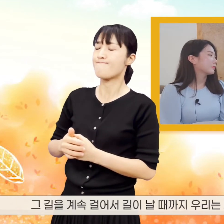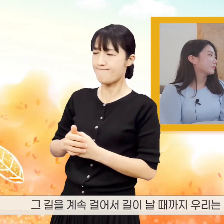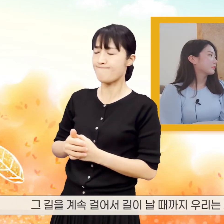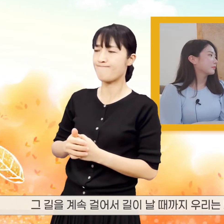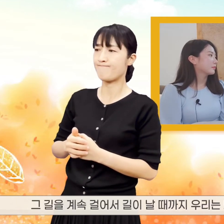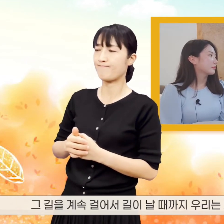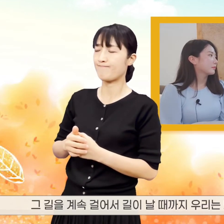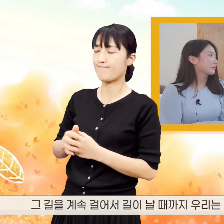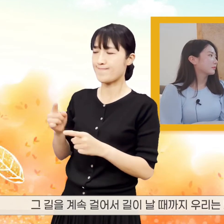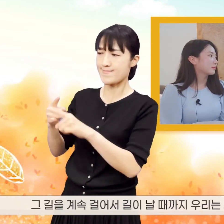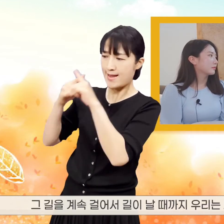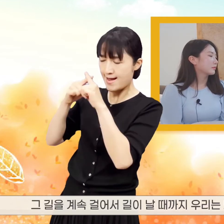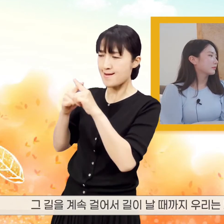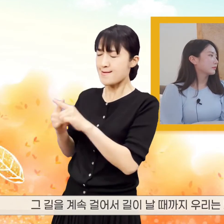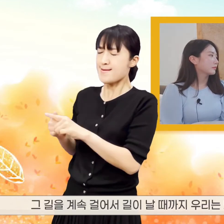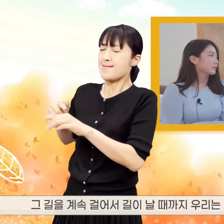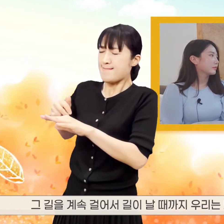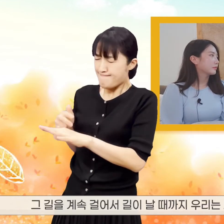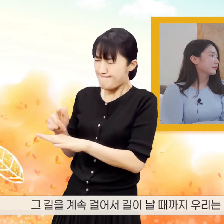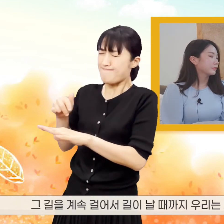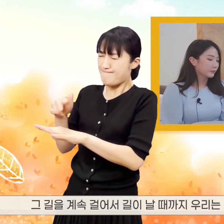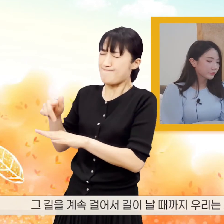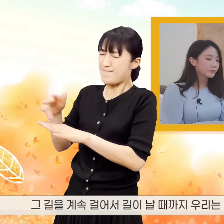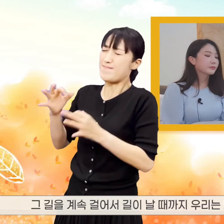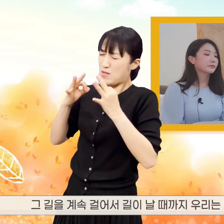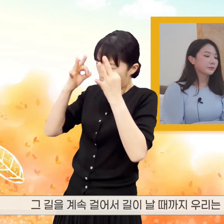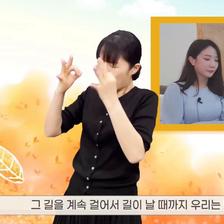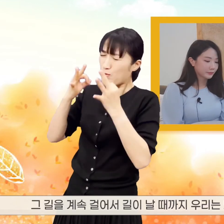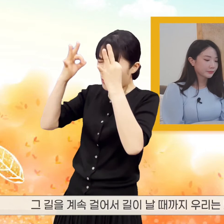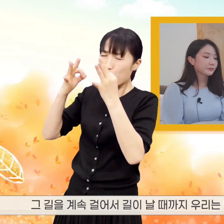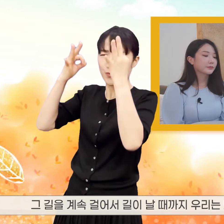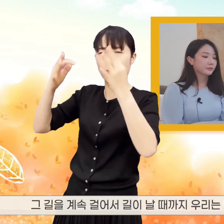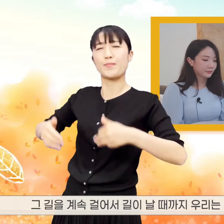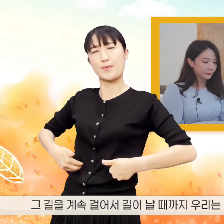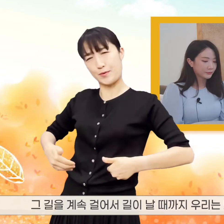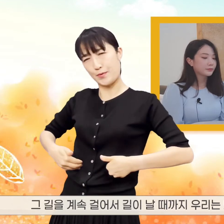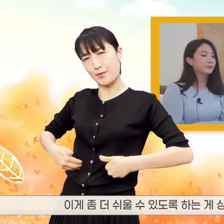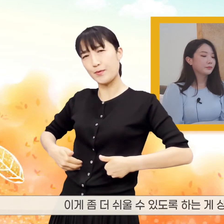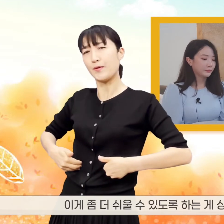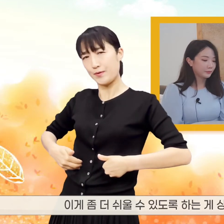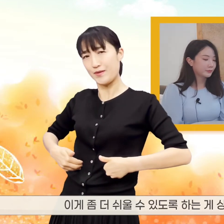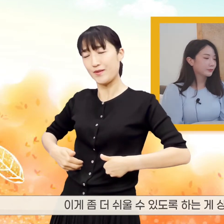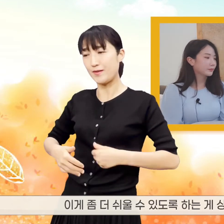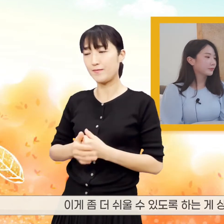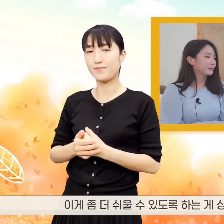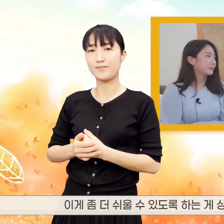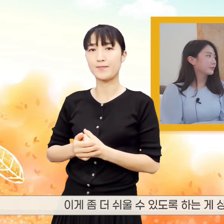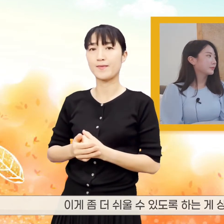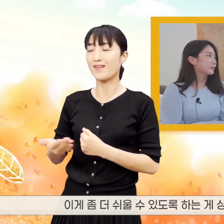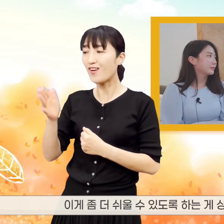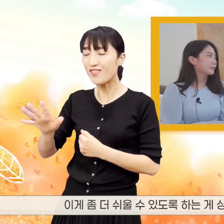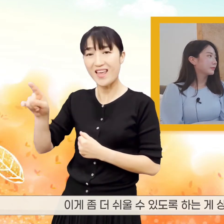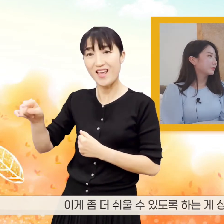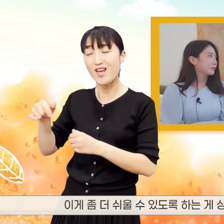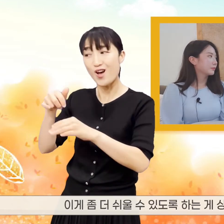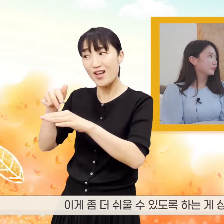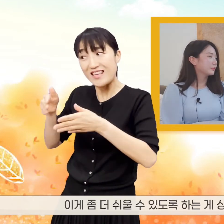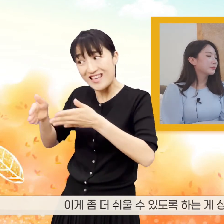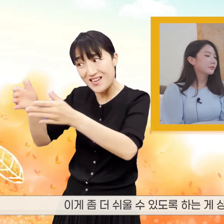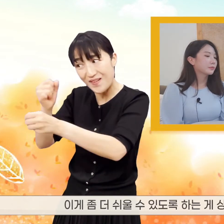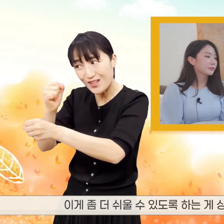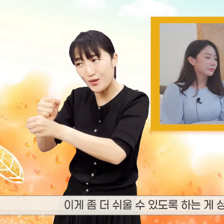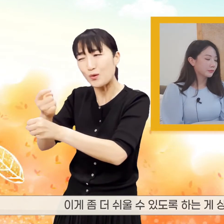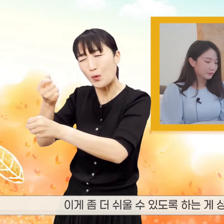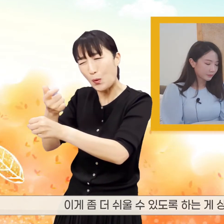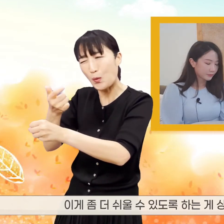길을 계속 걸어서 길이 날 때까지 우리는 노력을 해야 된다라는 거죠. 근데 이게 조금 더 쉬울 수 있도록 하는 게